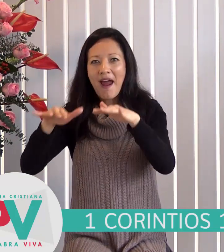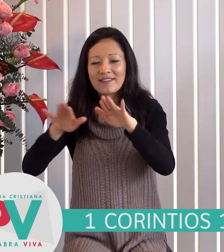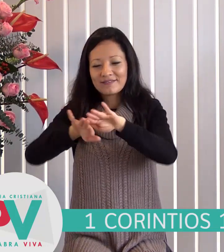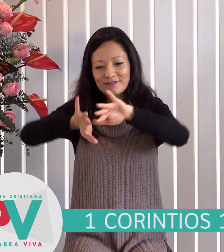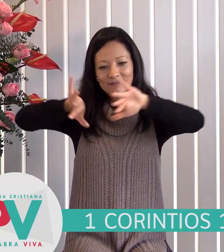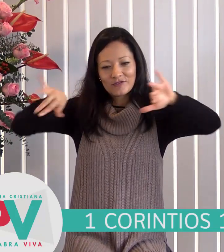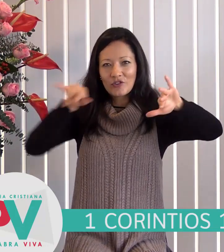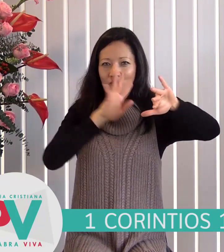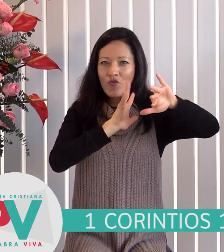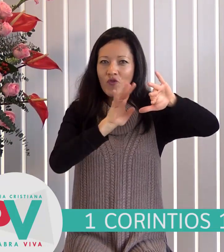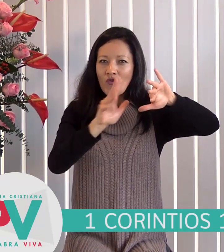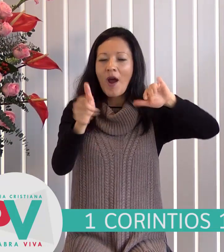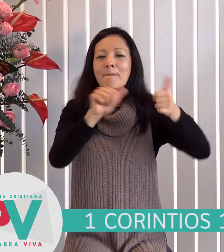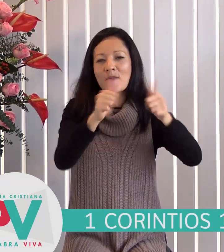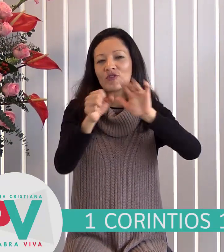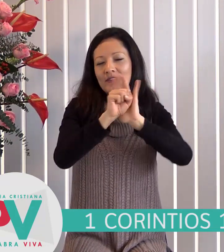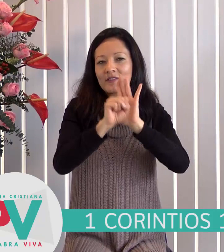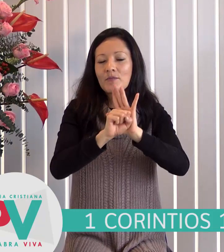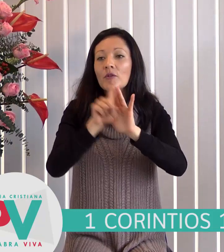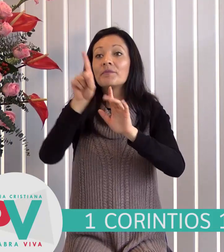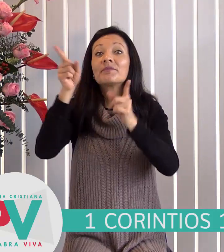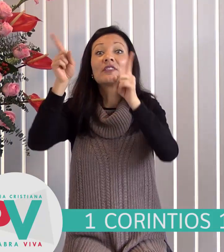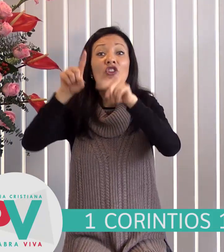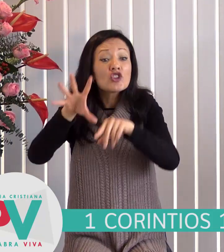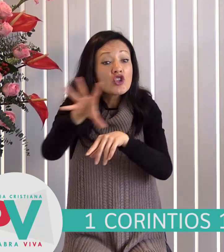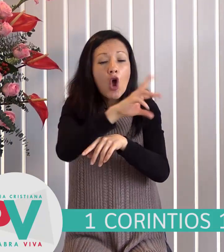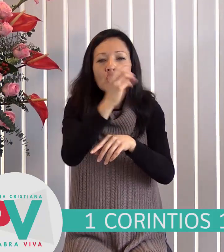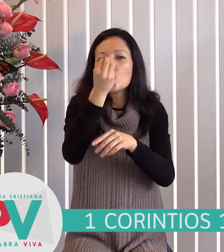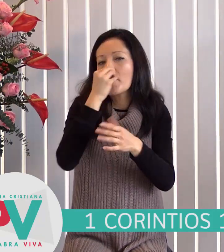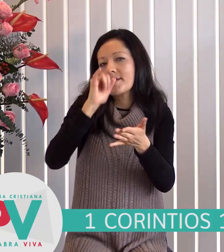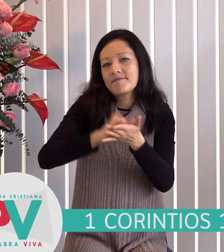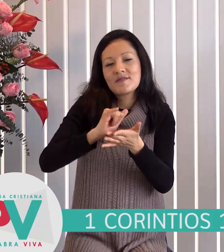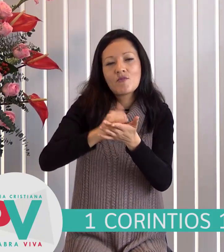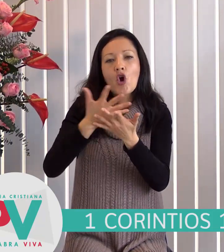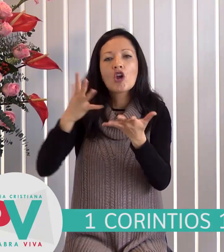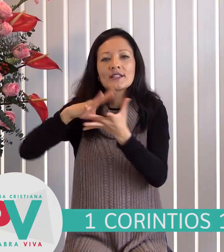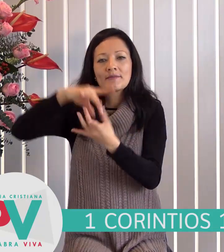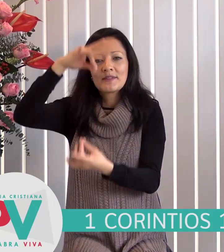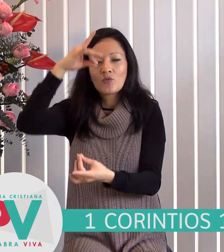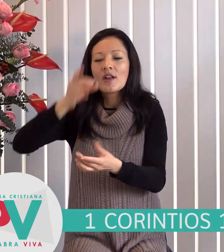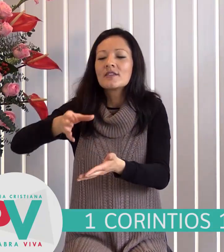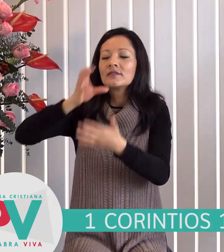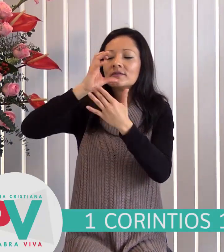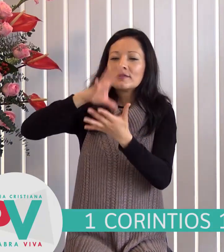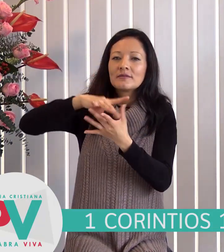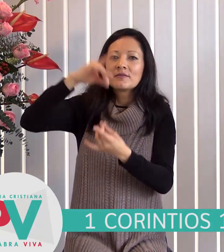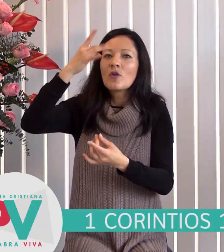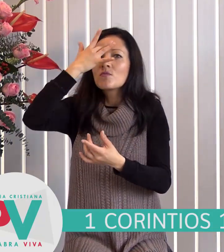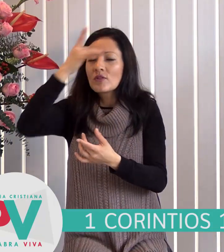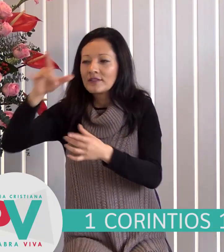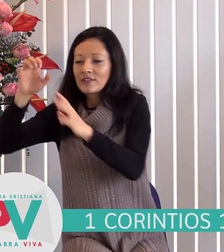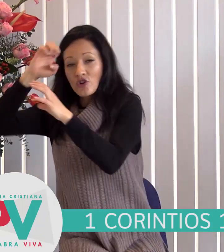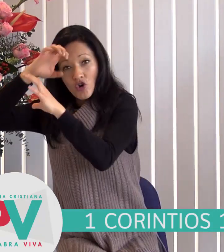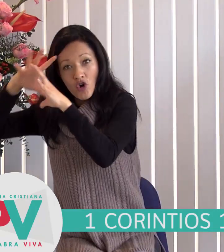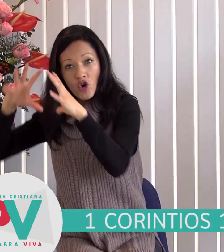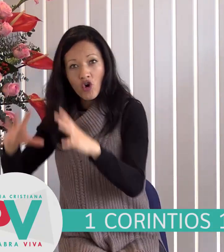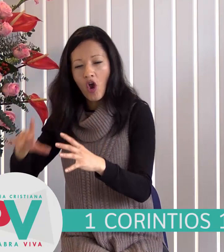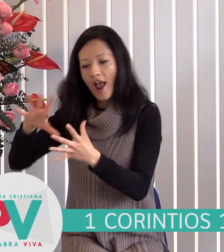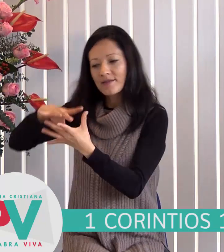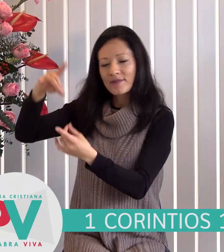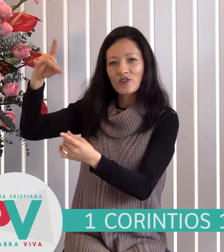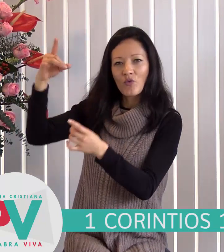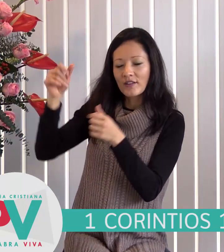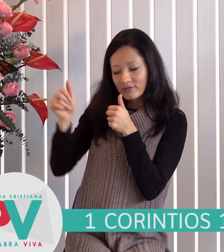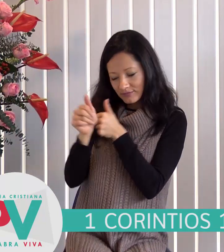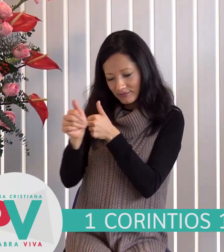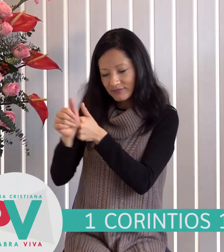alimento espiritual y todos bebieron la misma bebida espiritual, porque bebían de la roca espiritual que los seguía, y